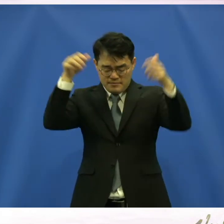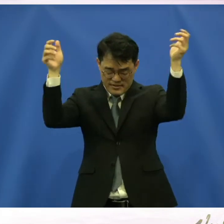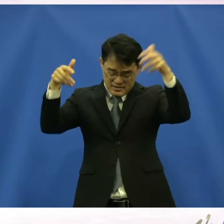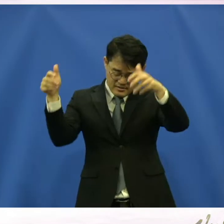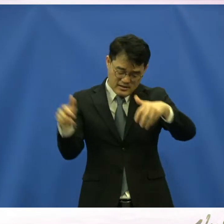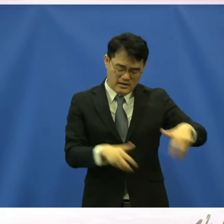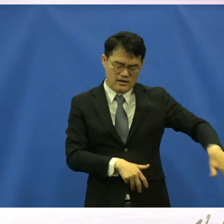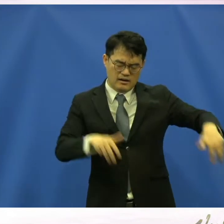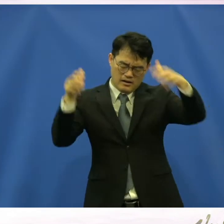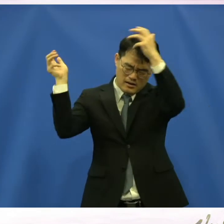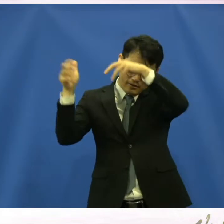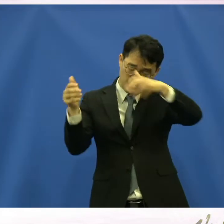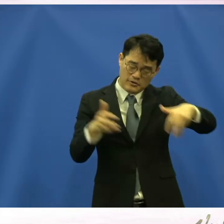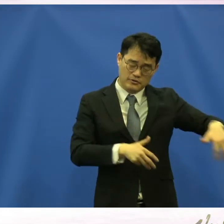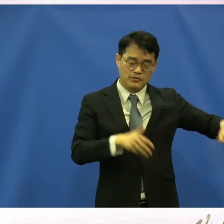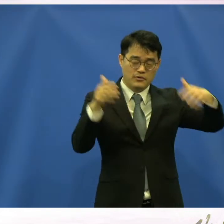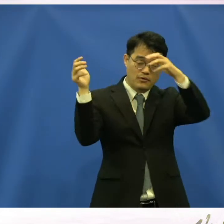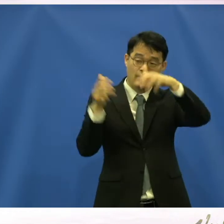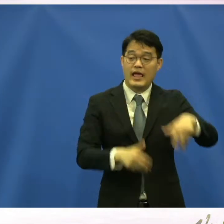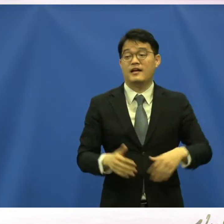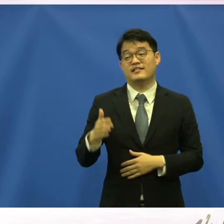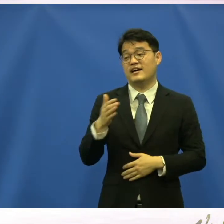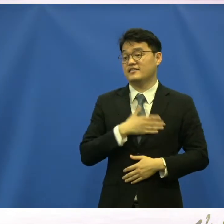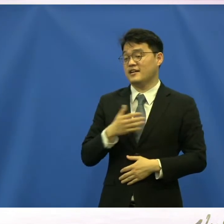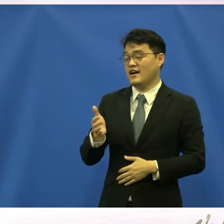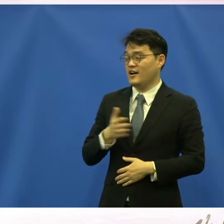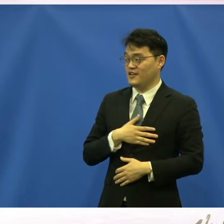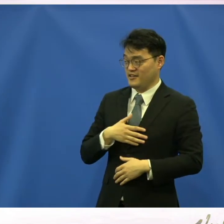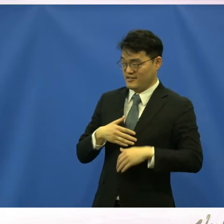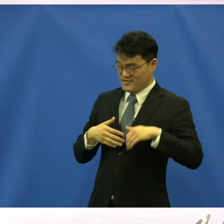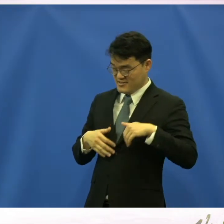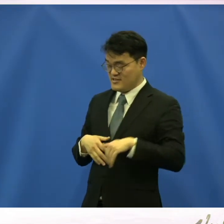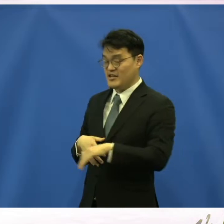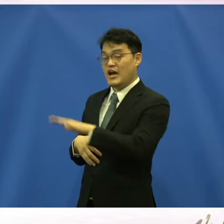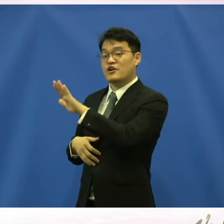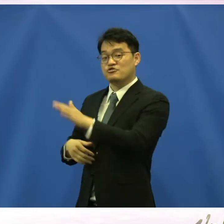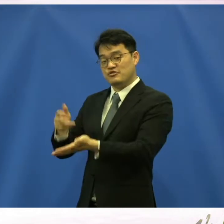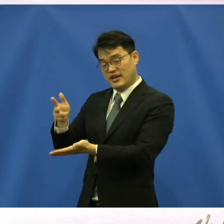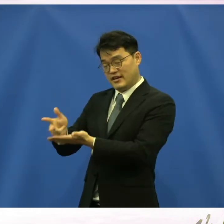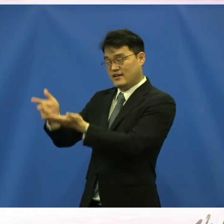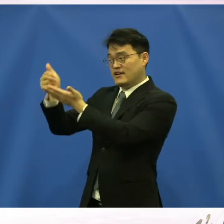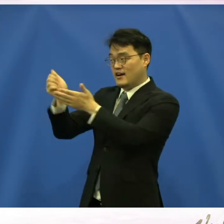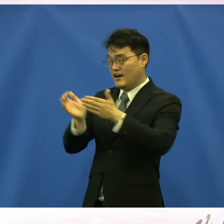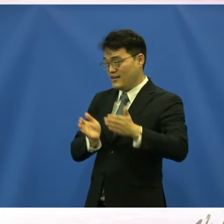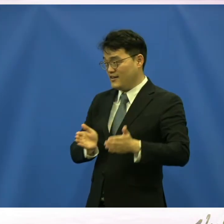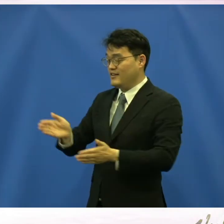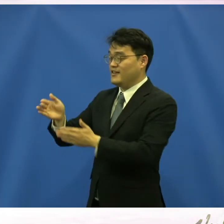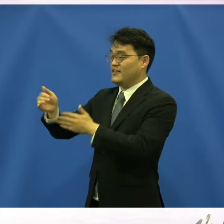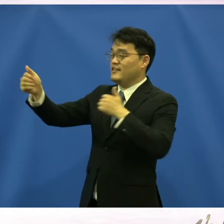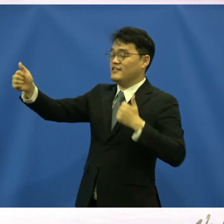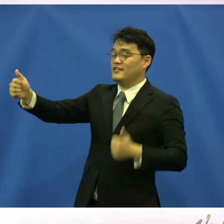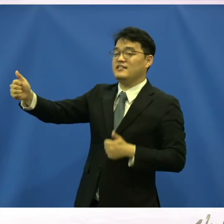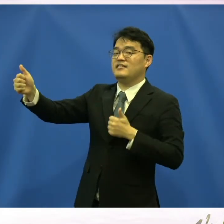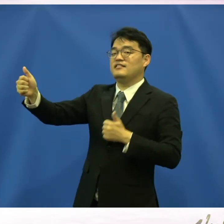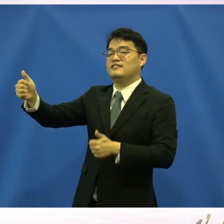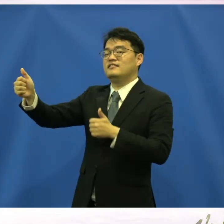비바람이 앞길을 막아도 나는 가리 주의 길을